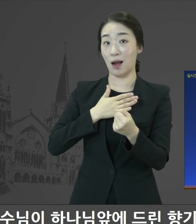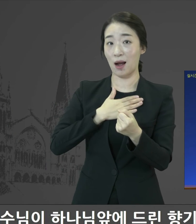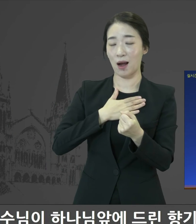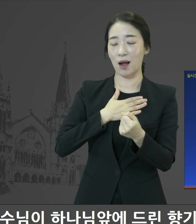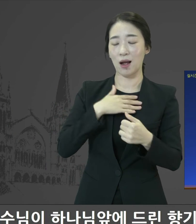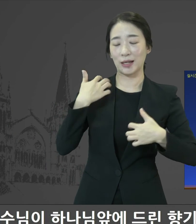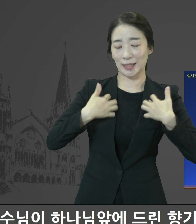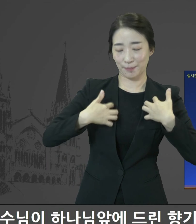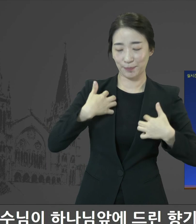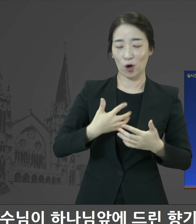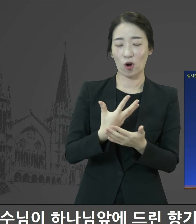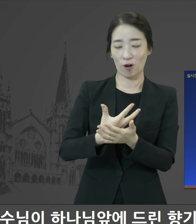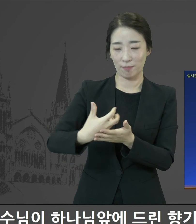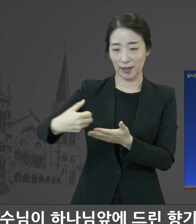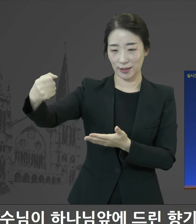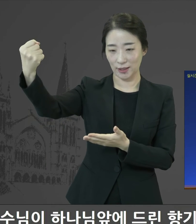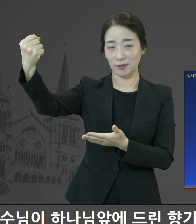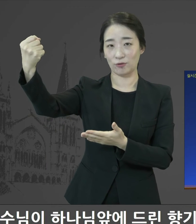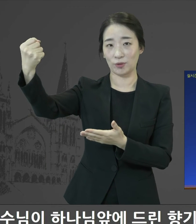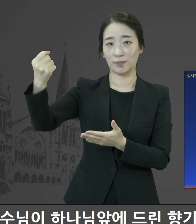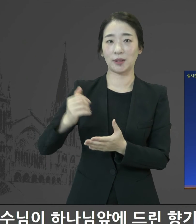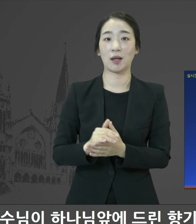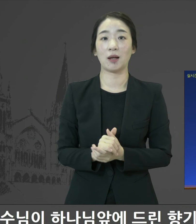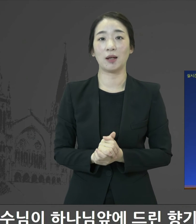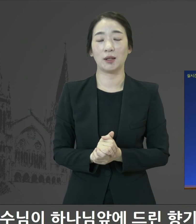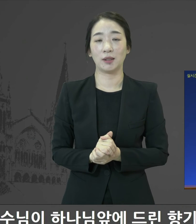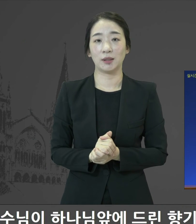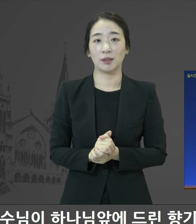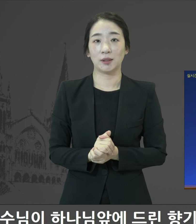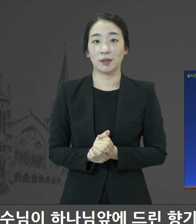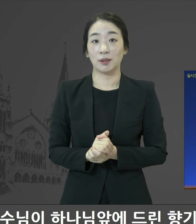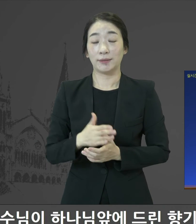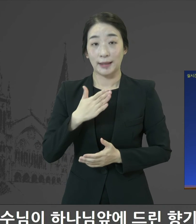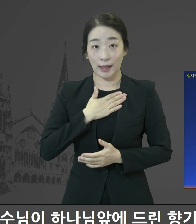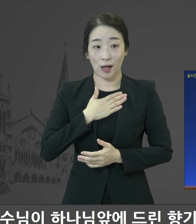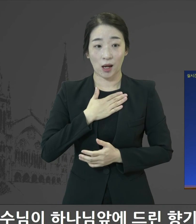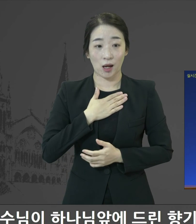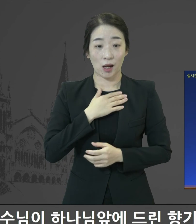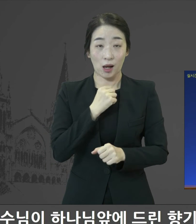받으신다고 말씀해 주시는 겁니다. 우리가 할 일이 뭡니까?